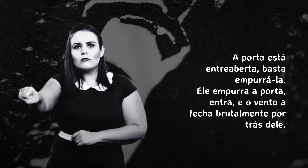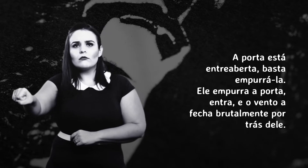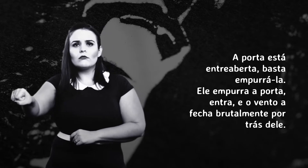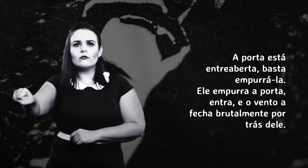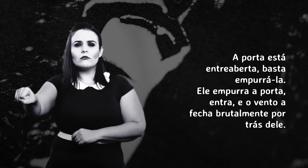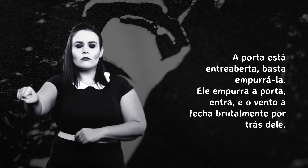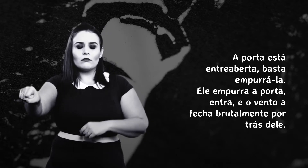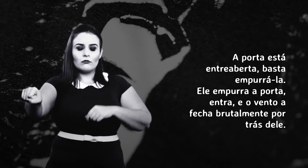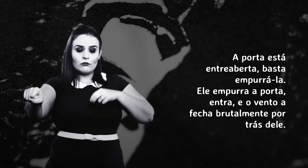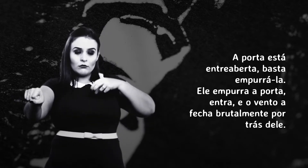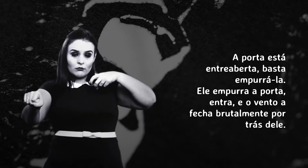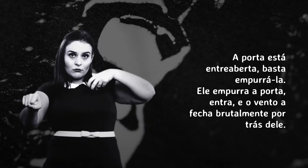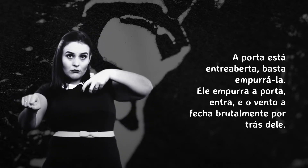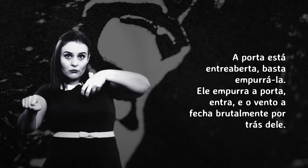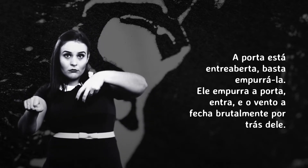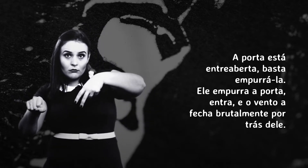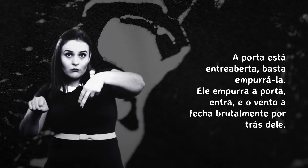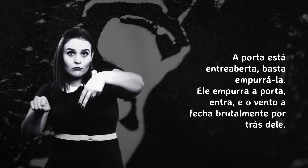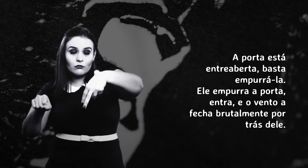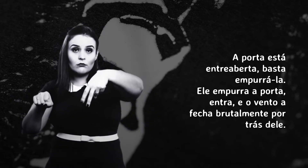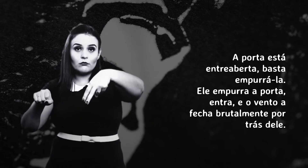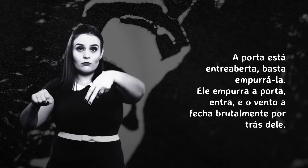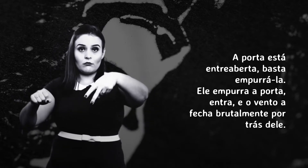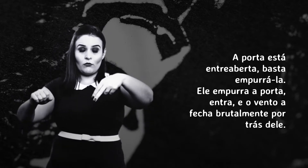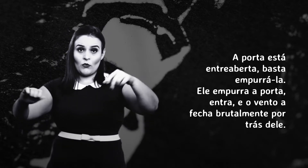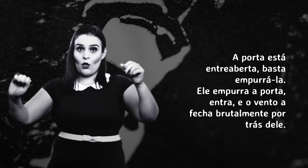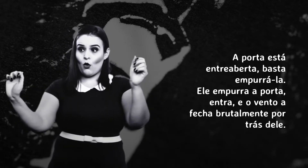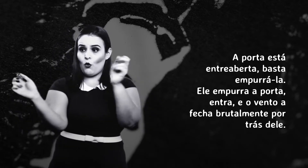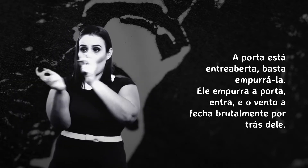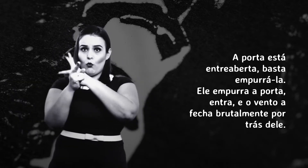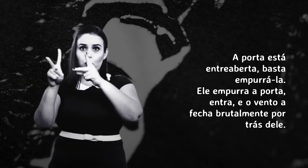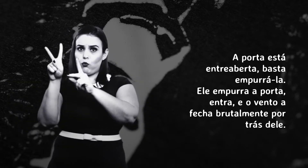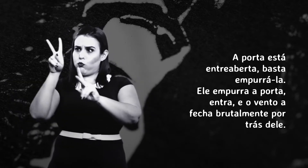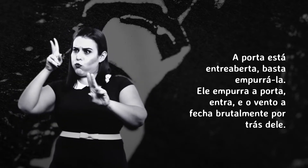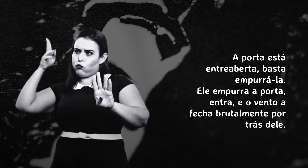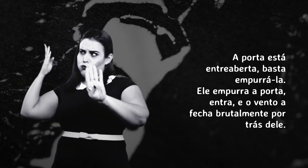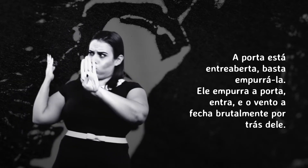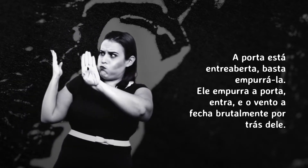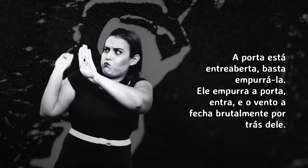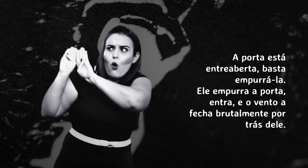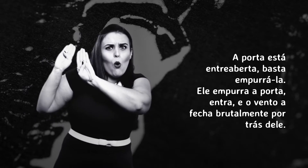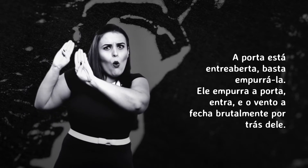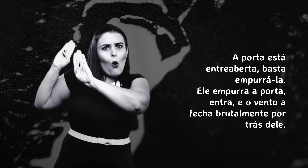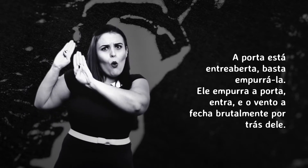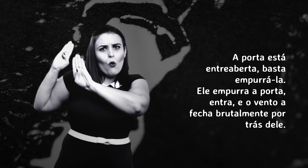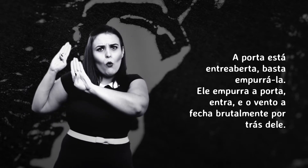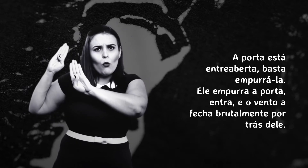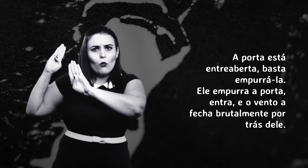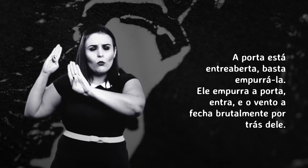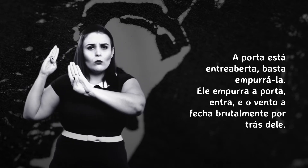a porta, entra e o vento a fecha brutalmente por trás dele.